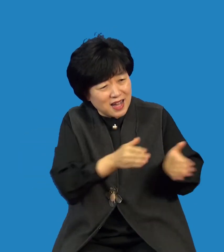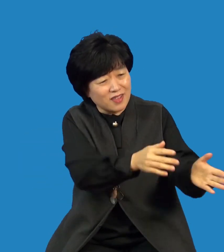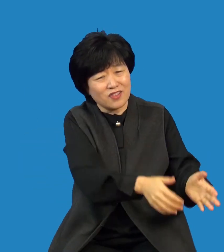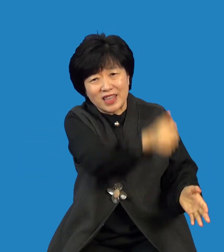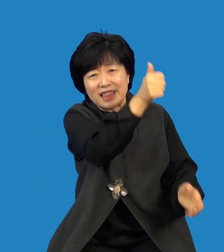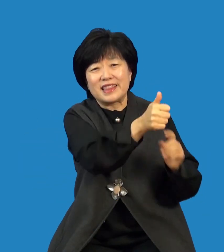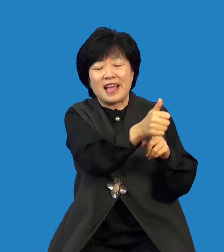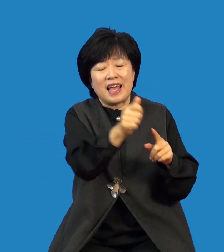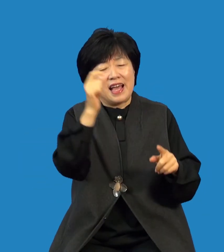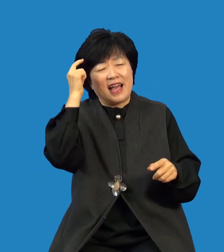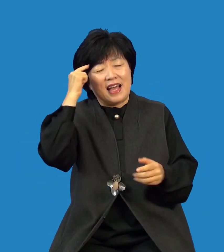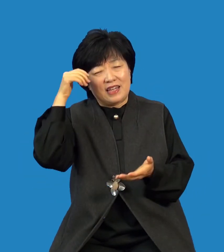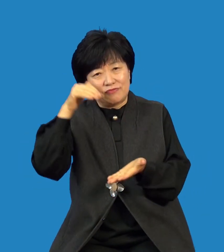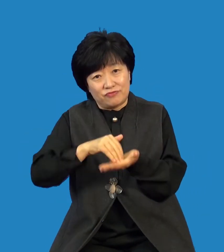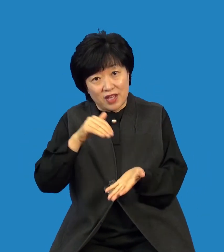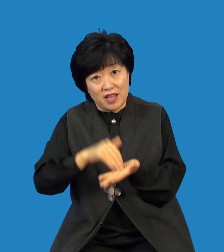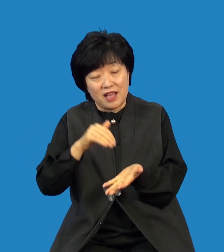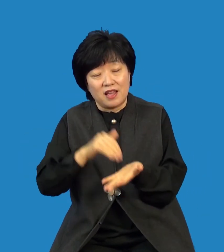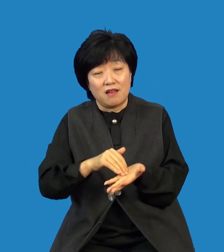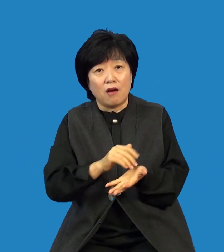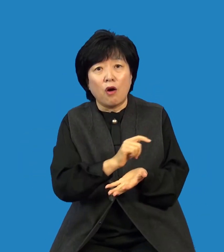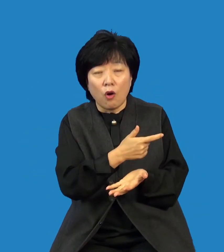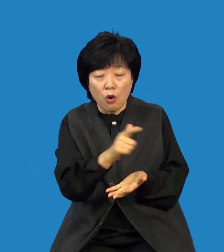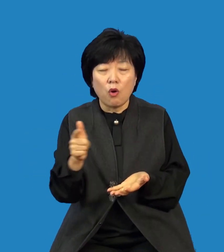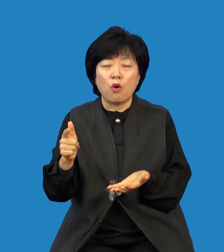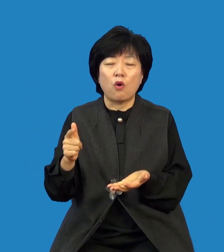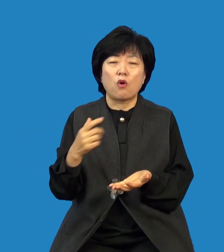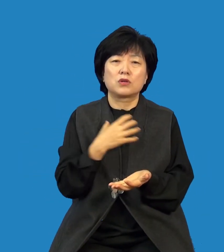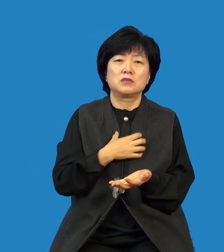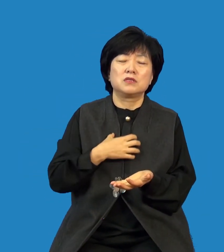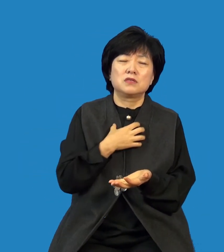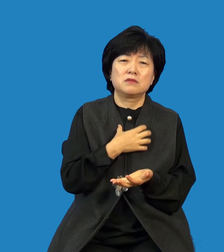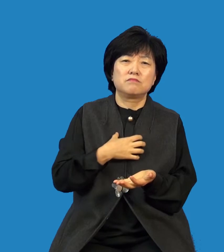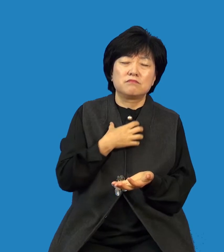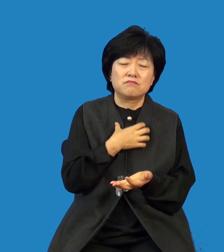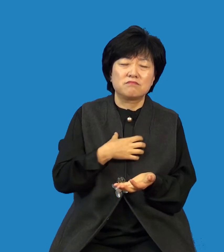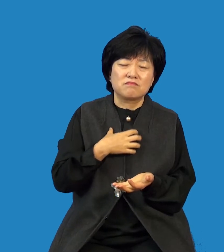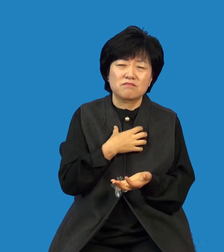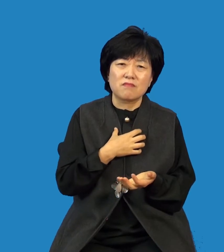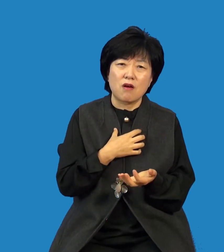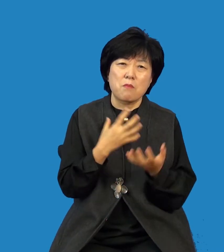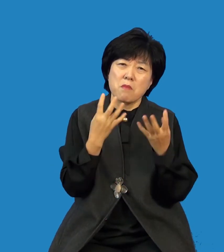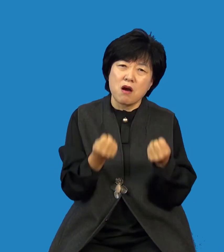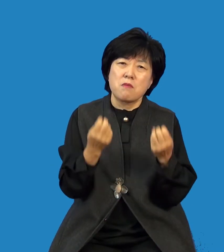가운데 두려움과 근심과 이런 염려와 이런 것들이